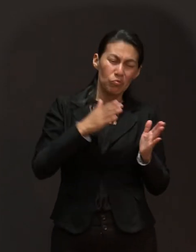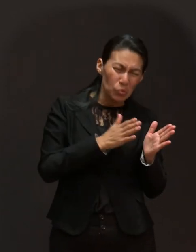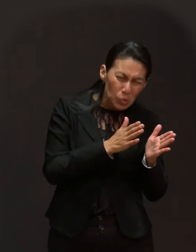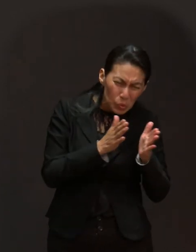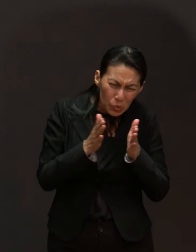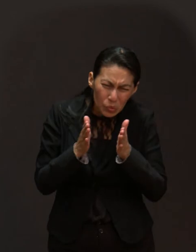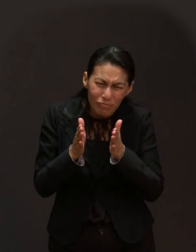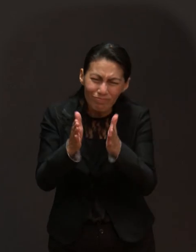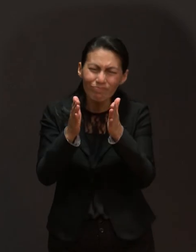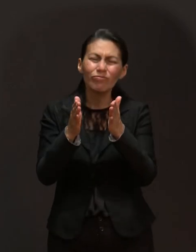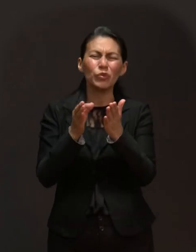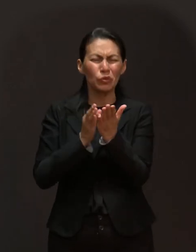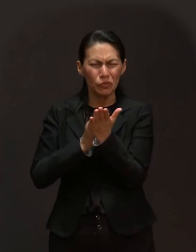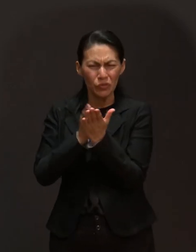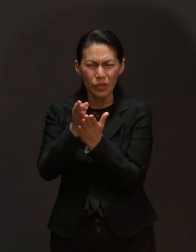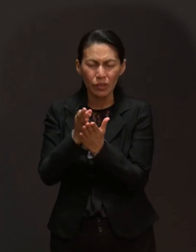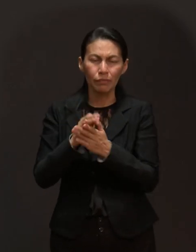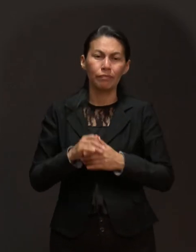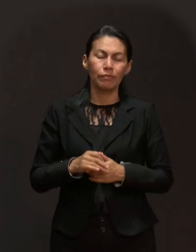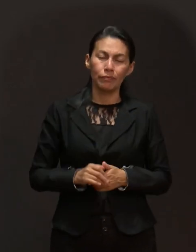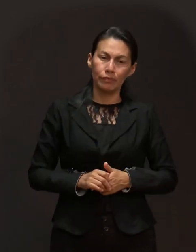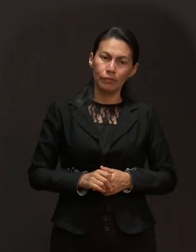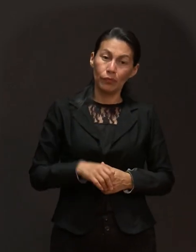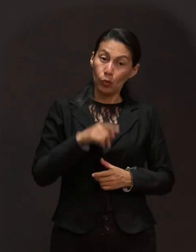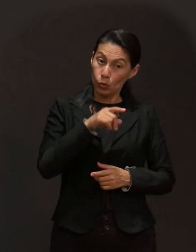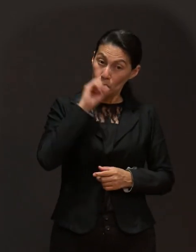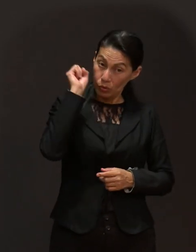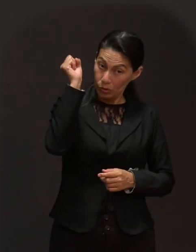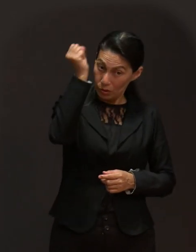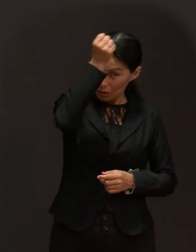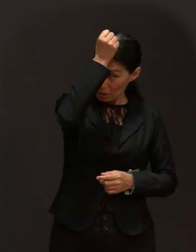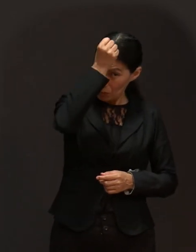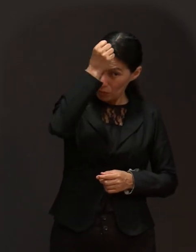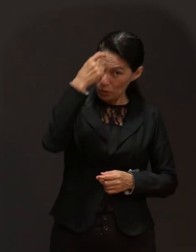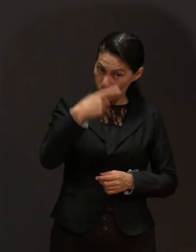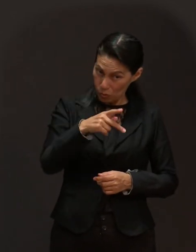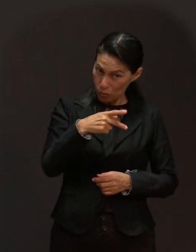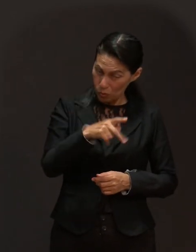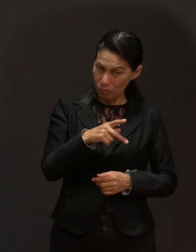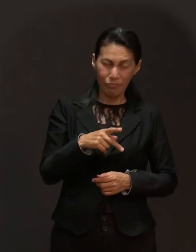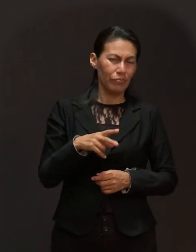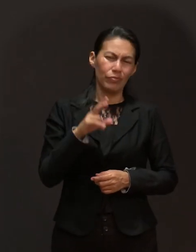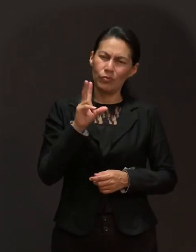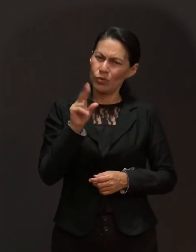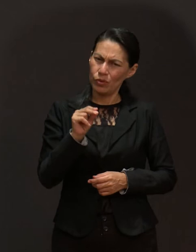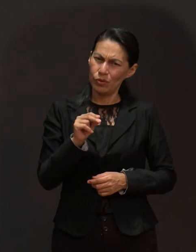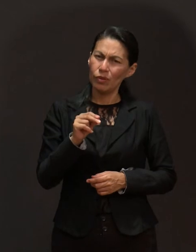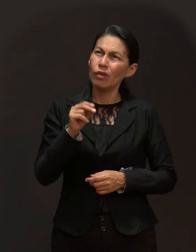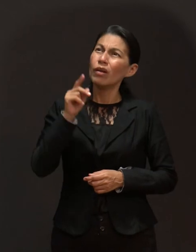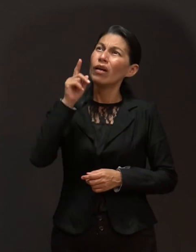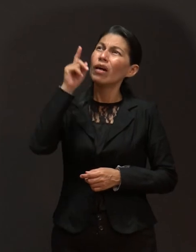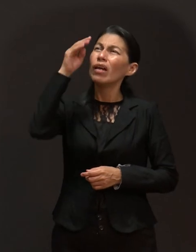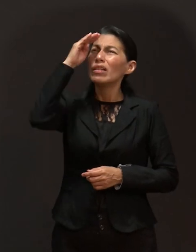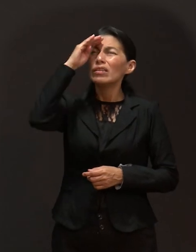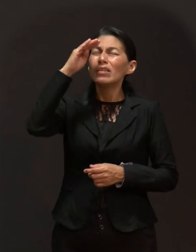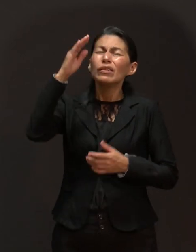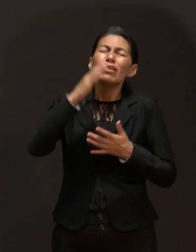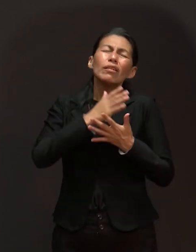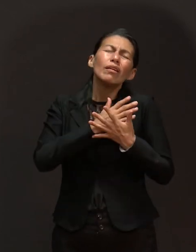Él enderezará tus veredas. No seas sabio en tu propia opinión. Teme al Señor